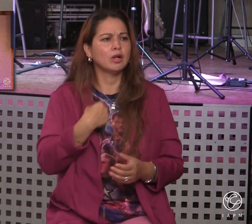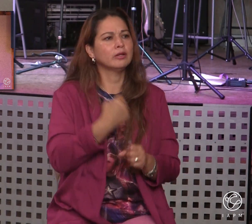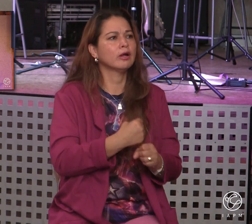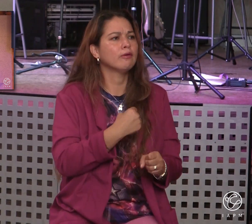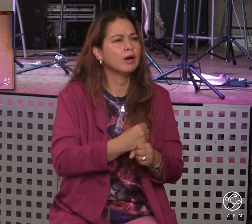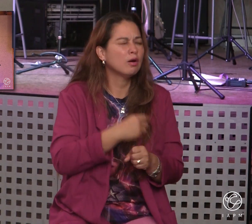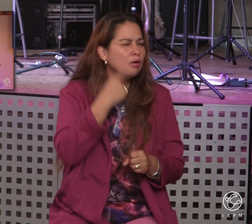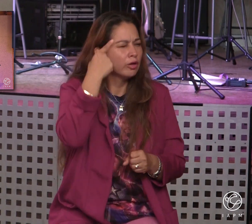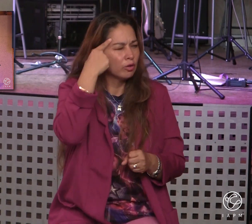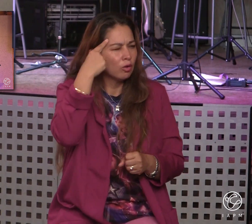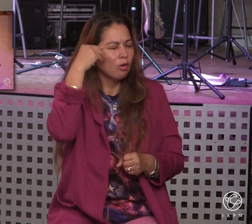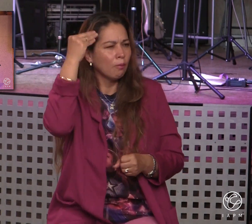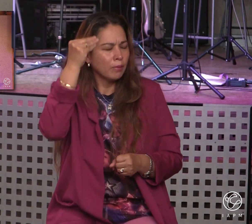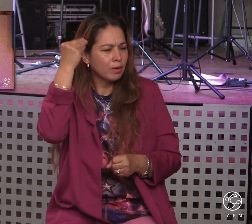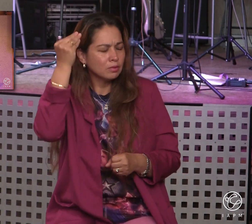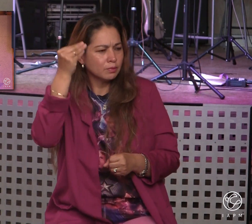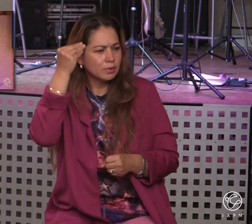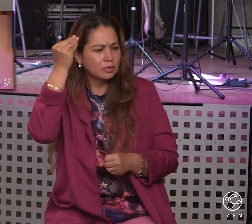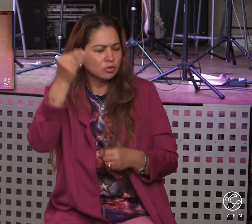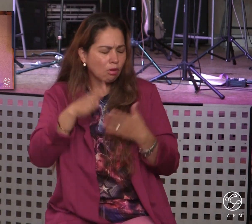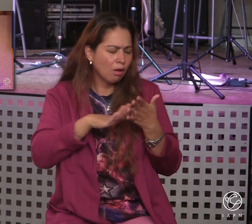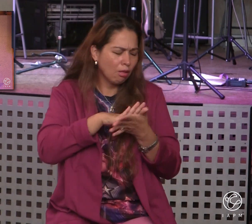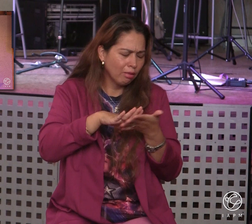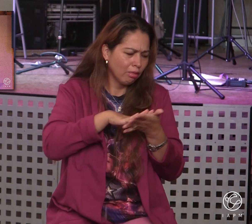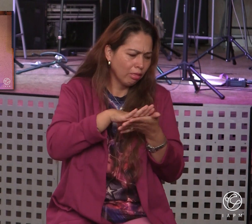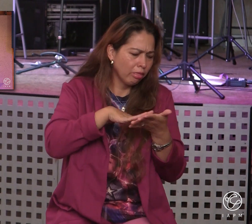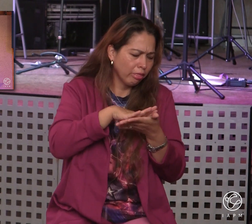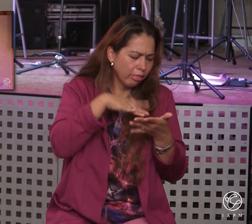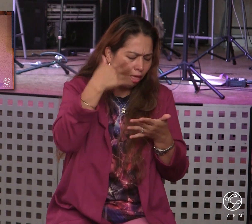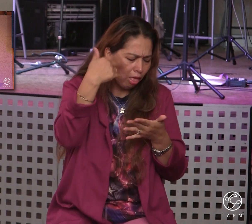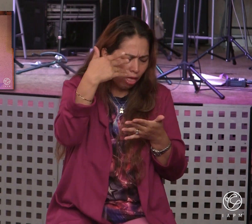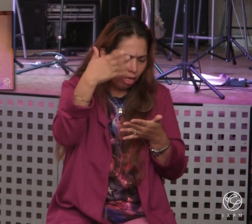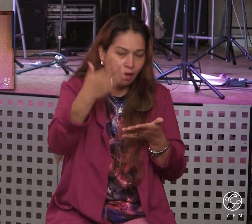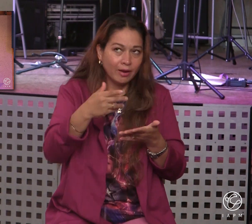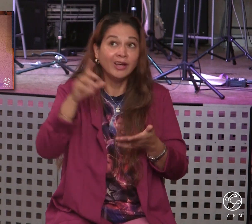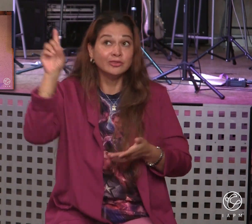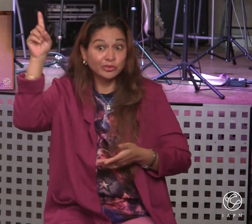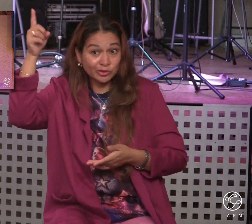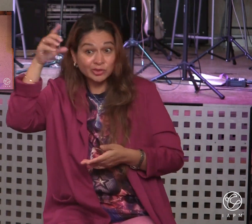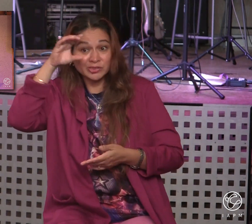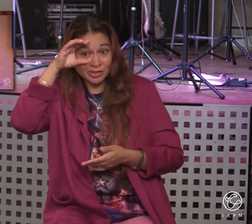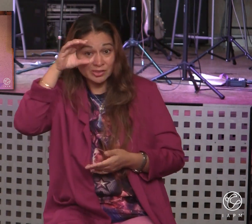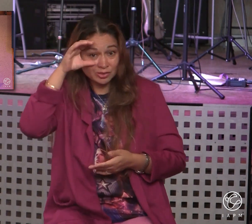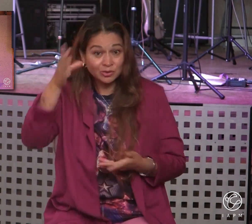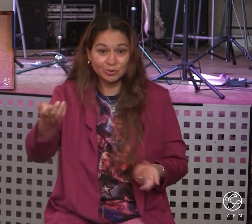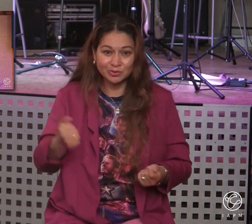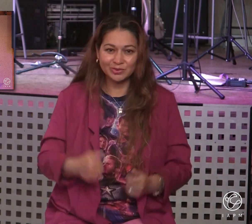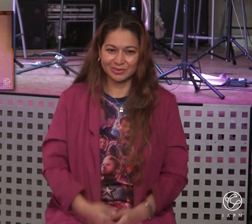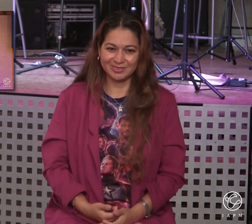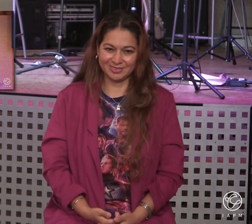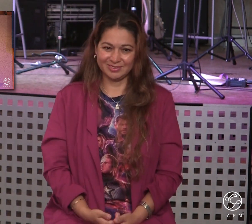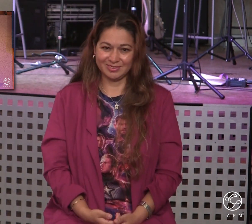Ellos hacen una pregunta. Jesucristo, que está allí, no les responde.